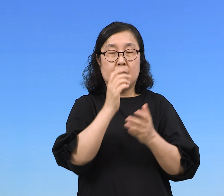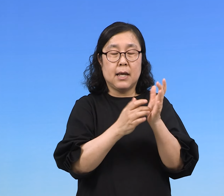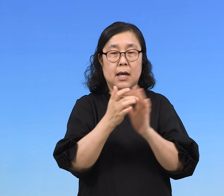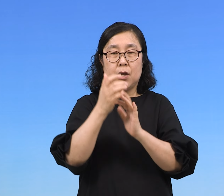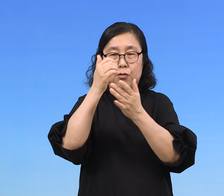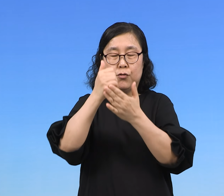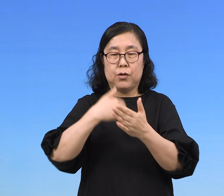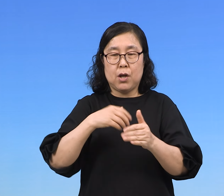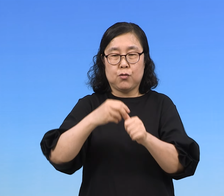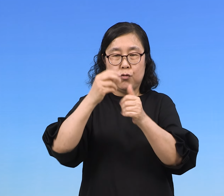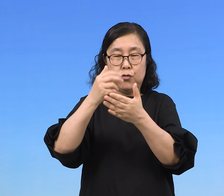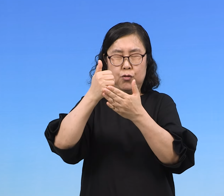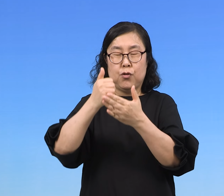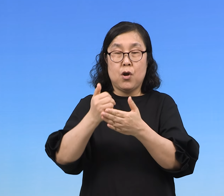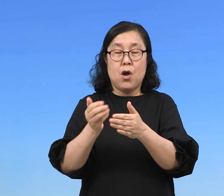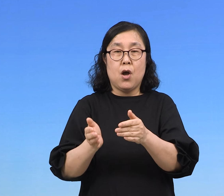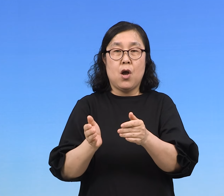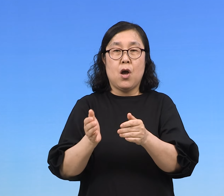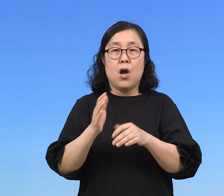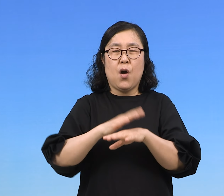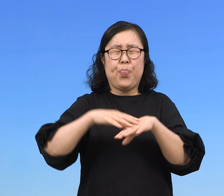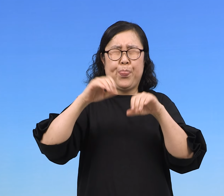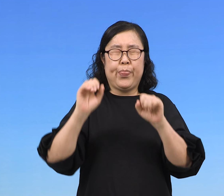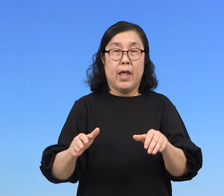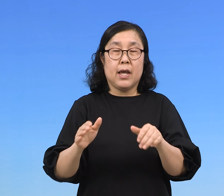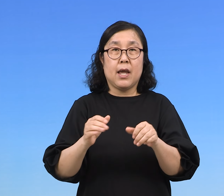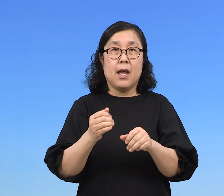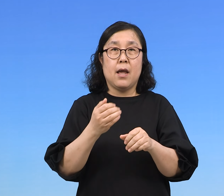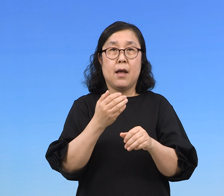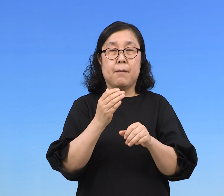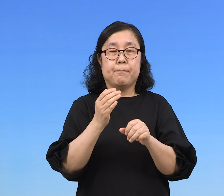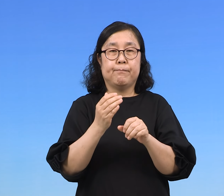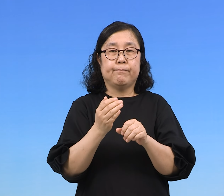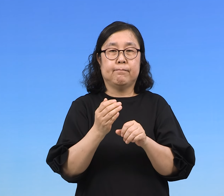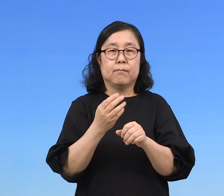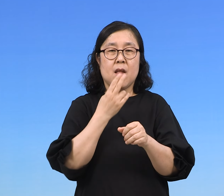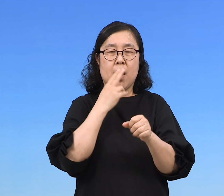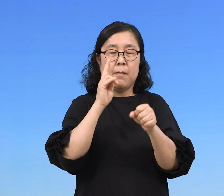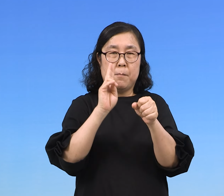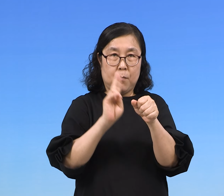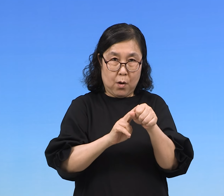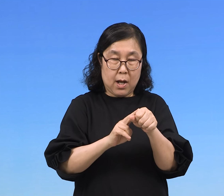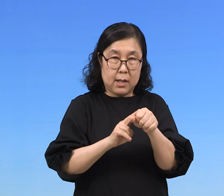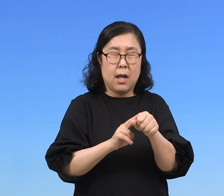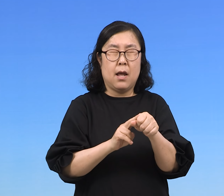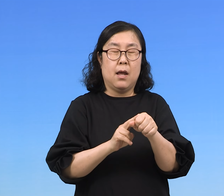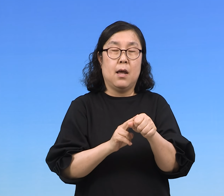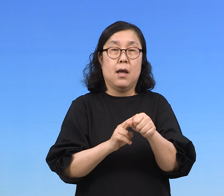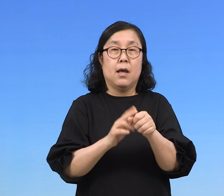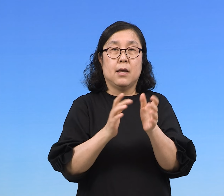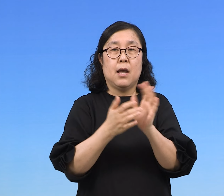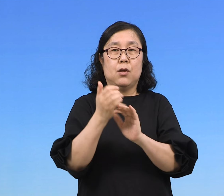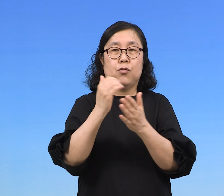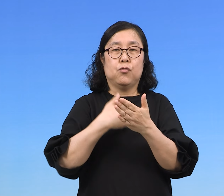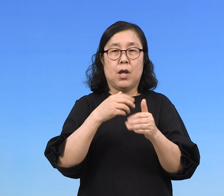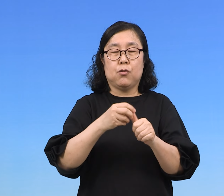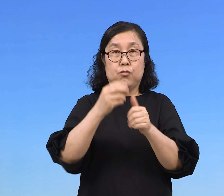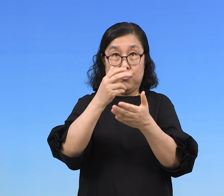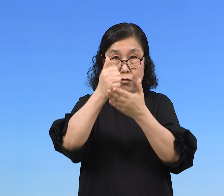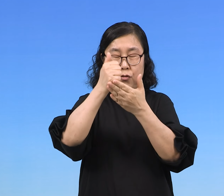지키네 예수 내 구주, 헛되이 봉하네 예수 내 주, 원수를 다 이기고 무덤에서 살아나셨네. 우리